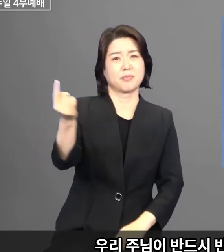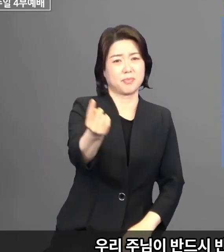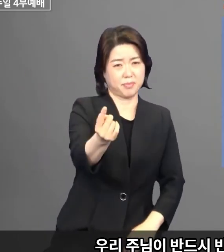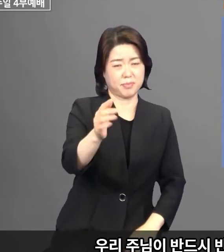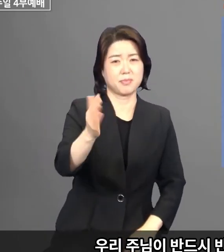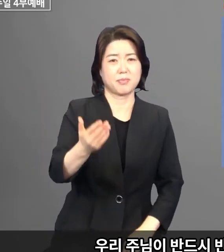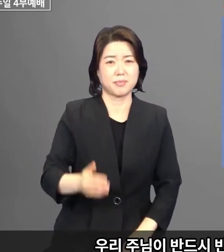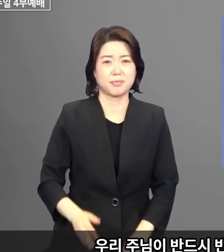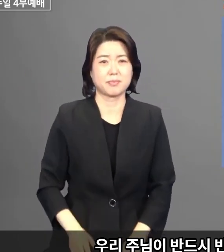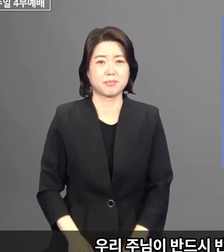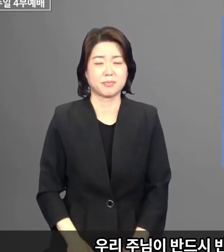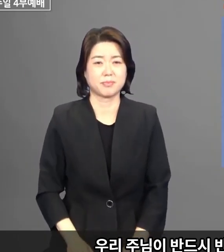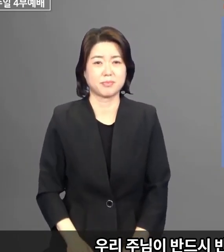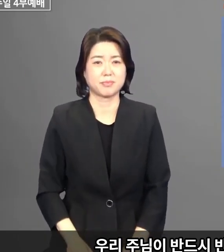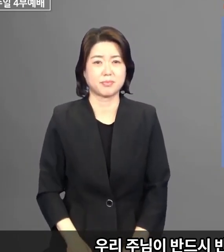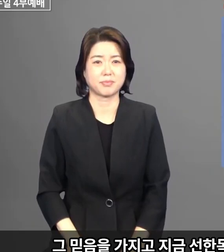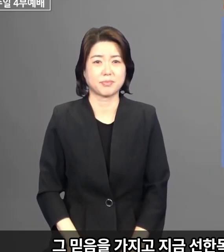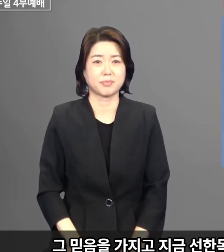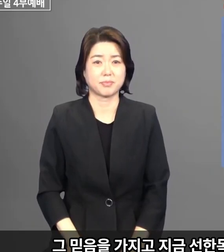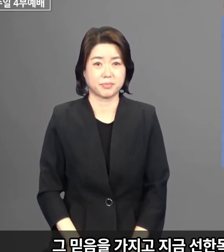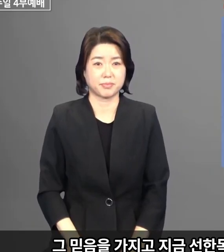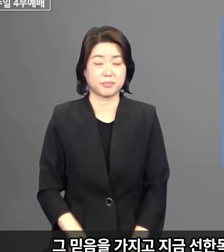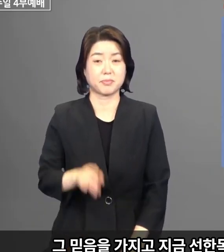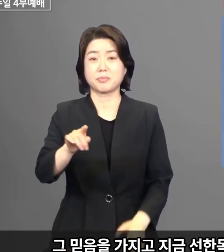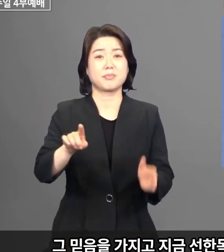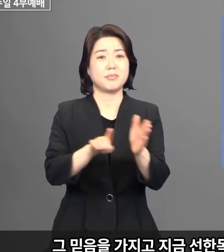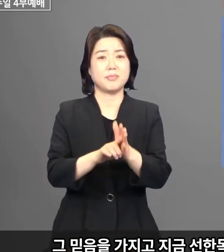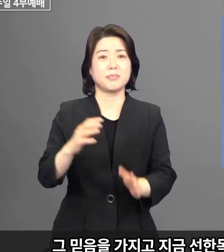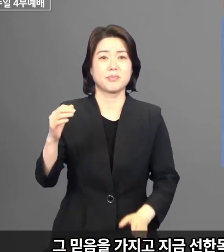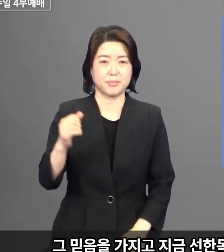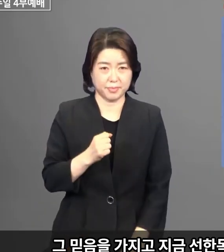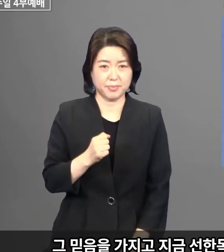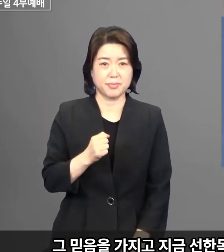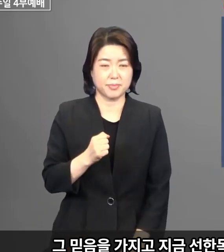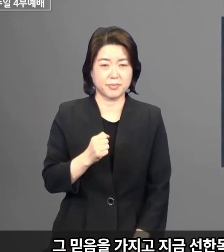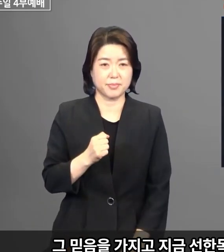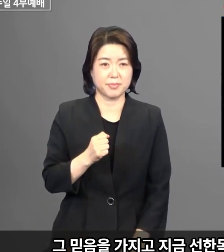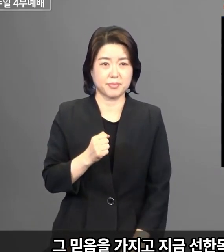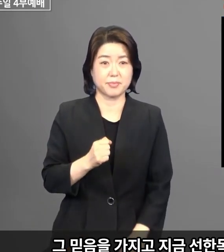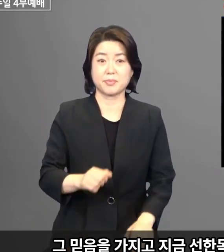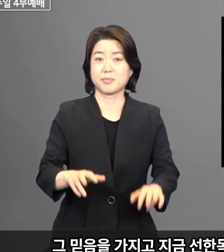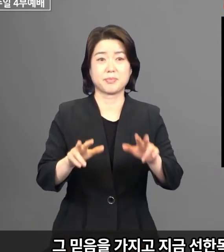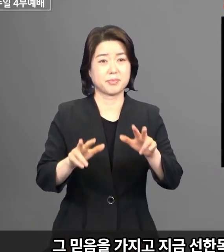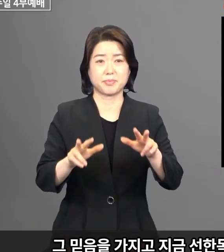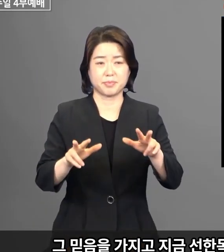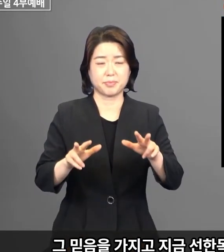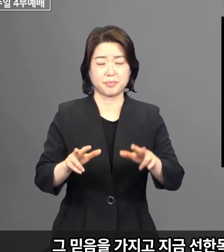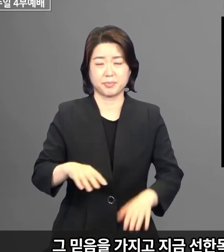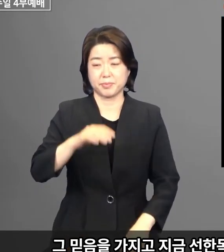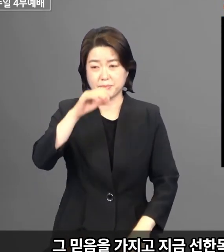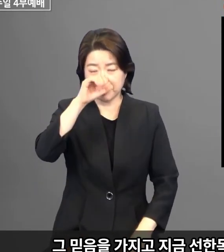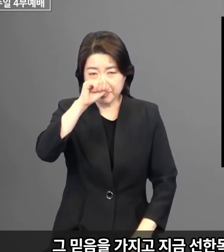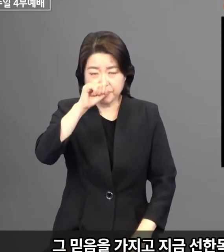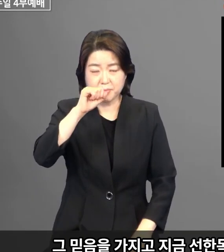오셔야만 합니다. 그 믿음을 가지고 지금